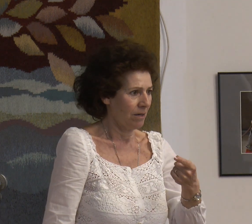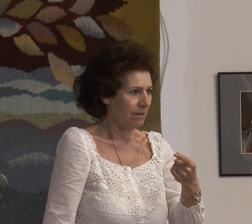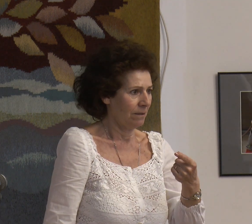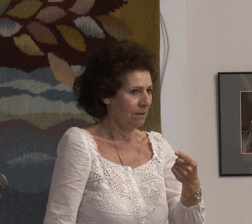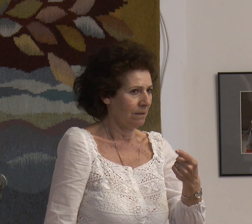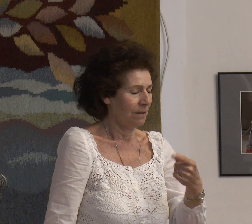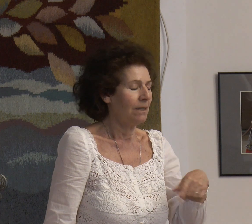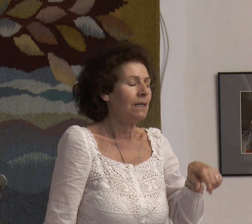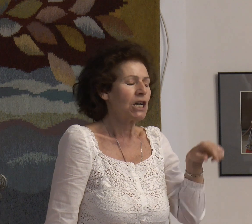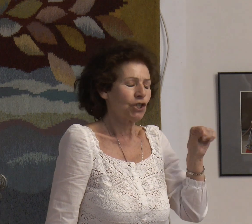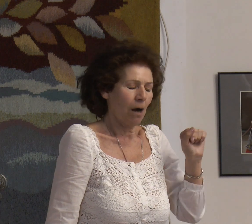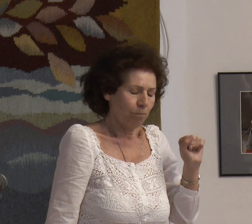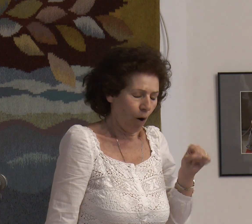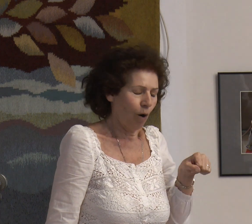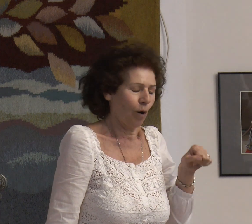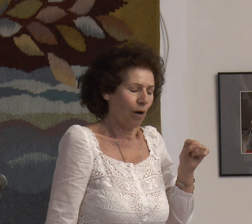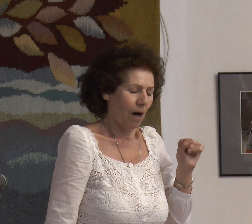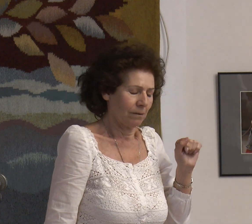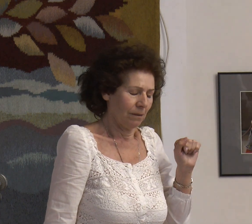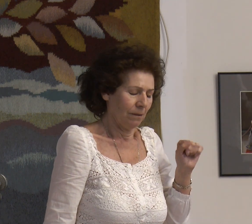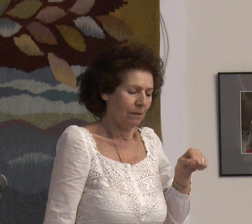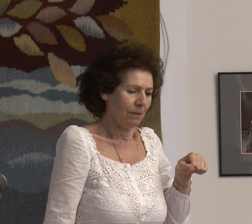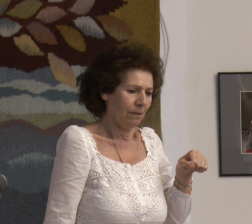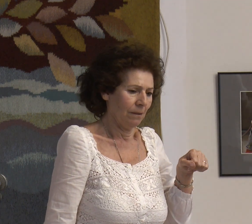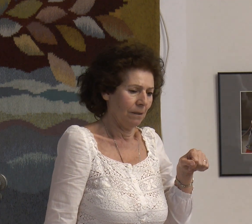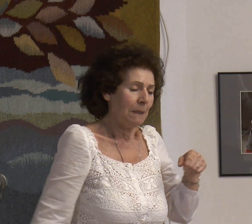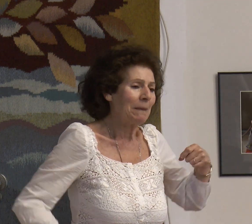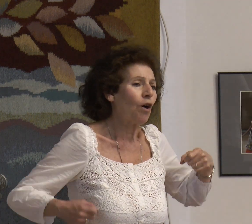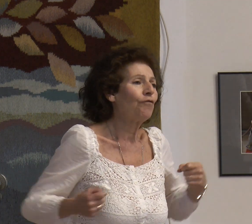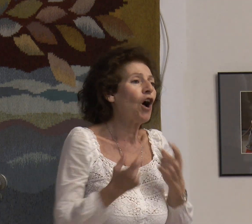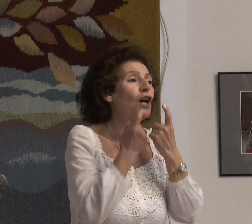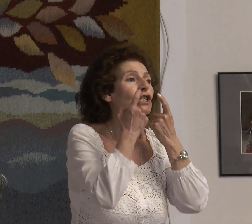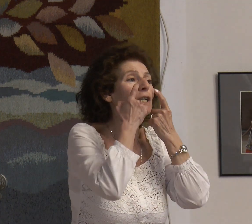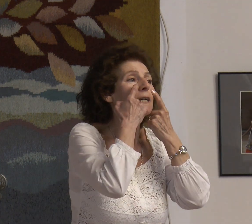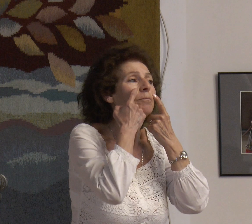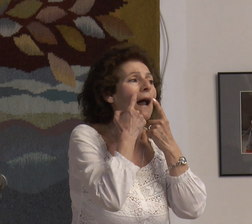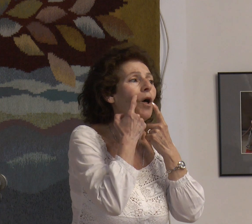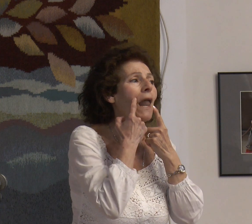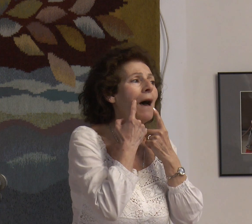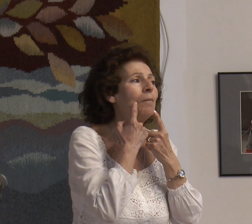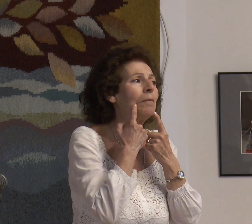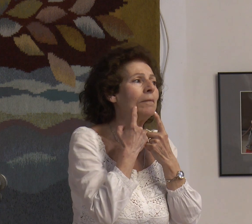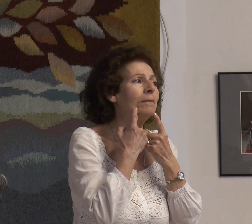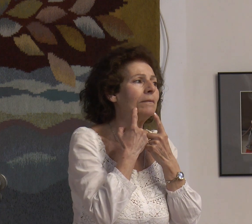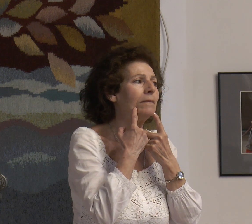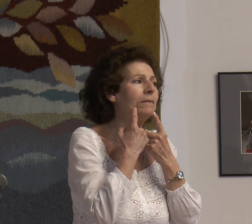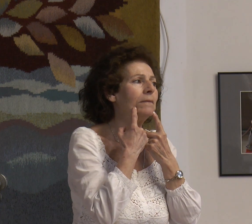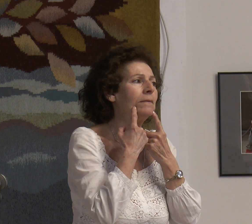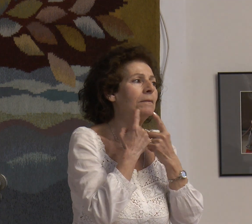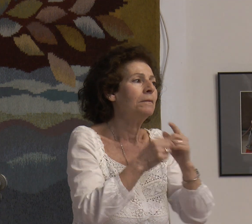szava. És csak forgat, mikor felsír velem,